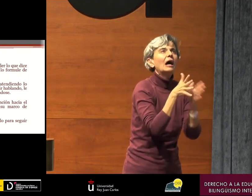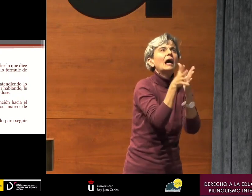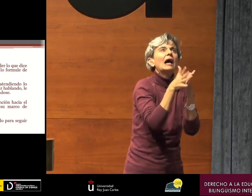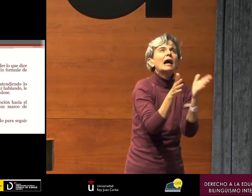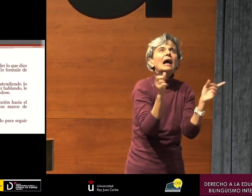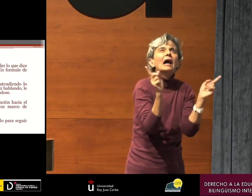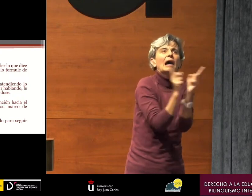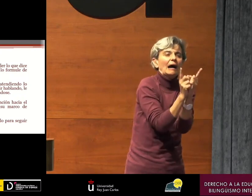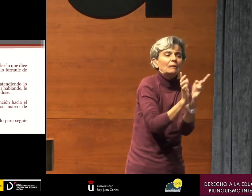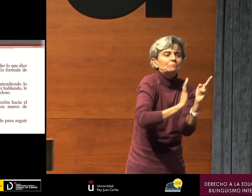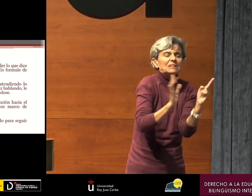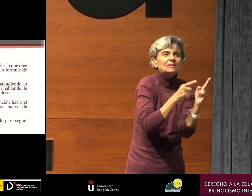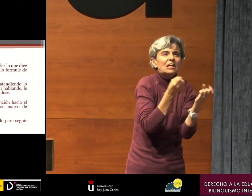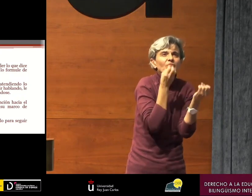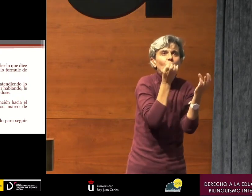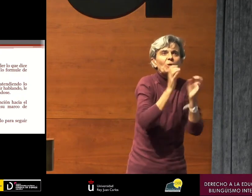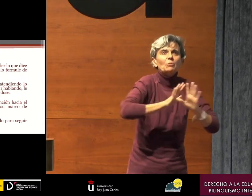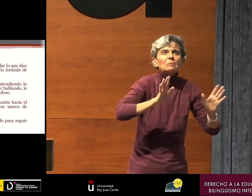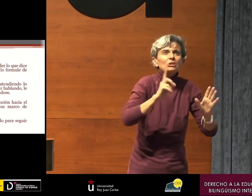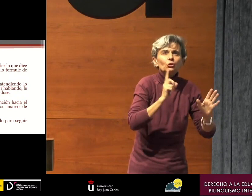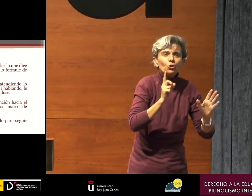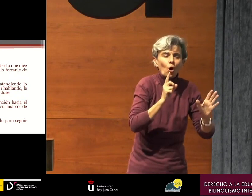triste, intentarle